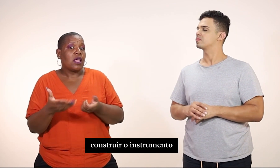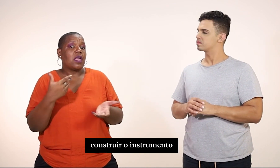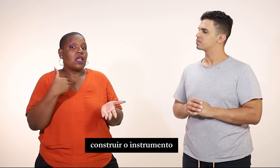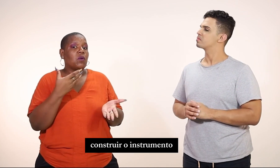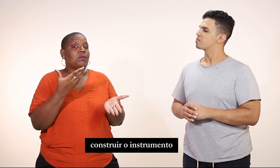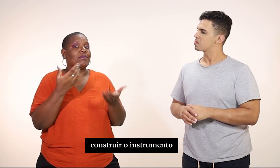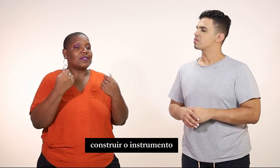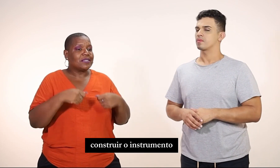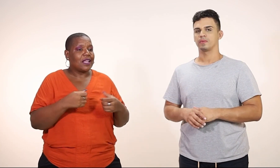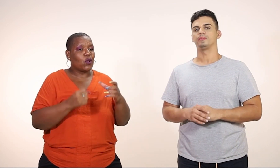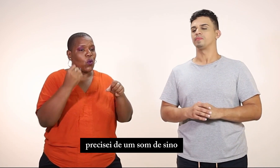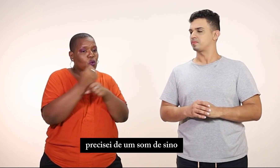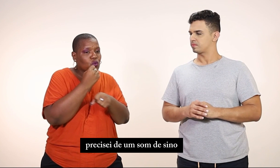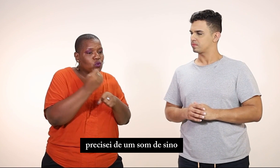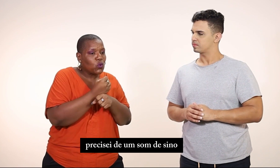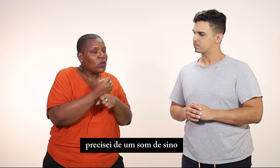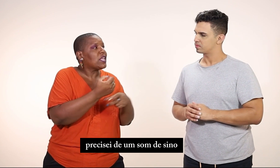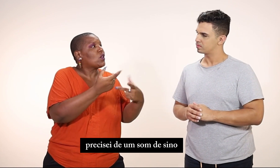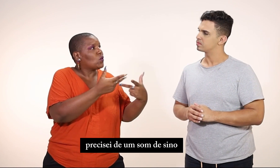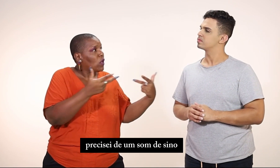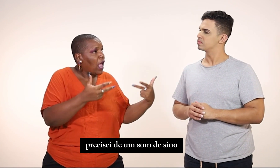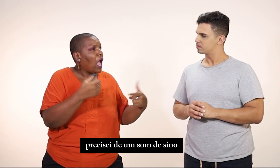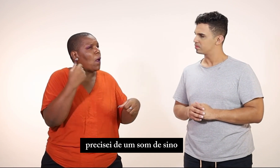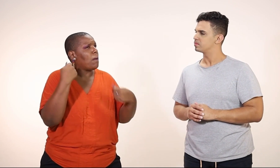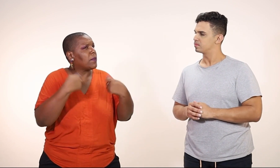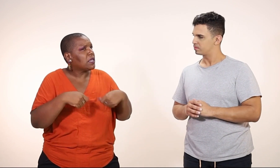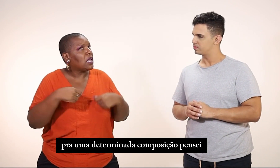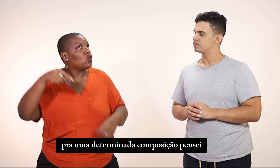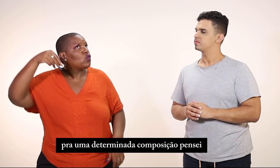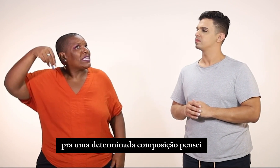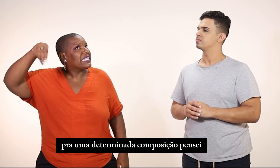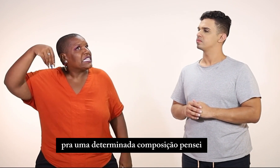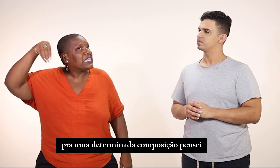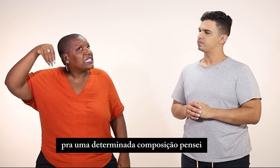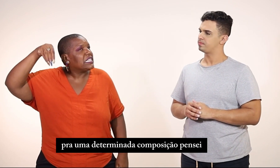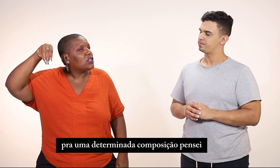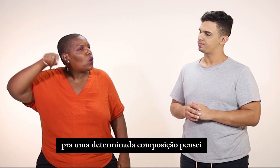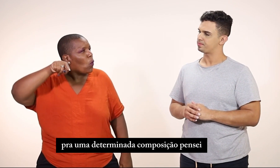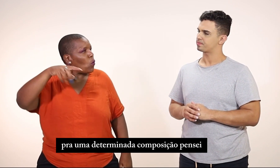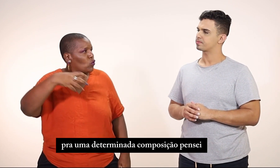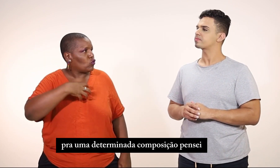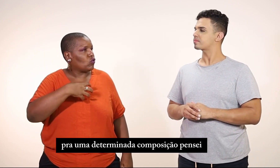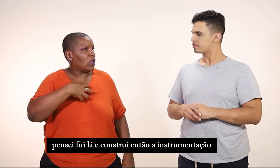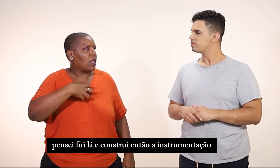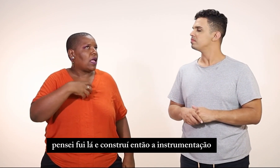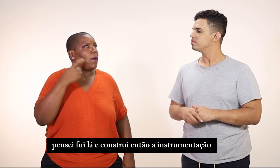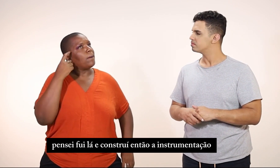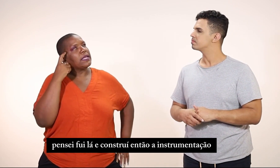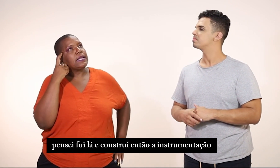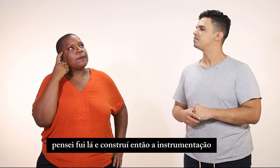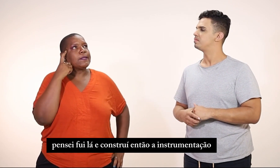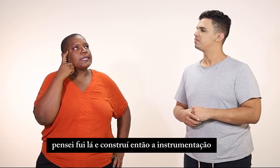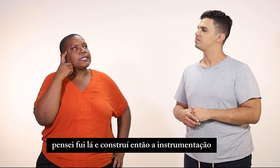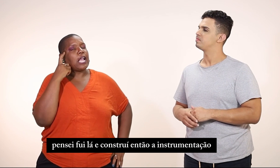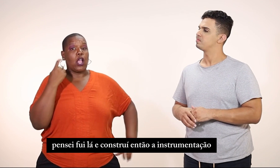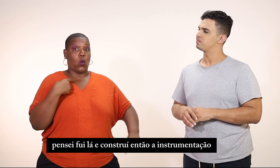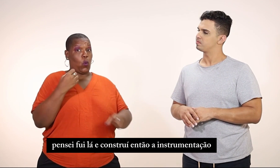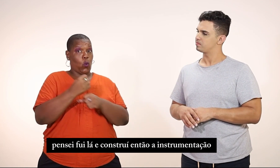construir o instrumento. Precisei de um som de sino para uma determinada composição. Pensei, fui lá e construí. Então a instrumentação,